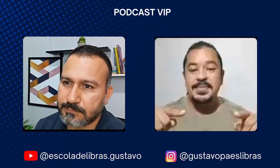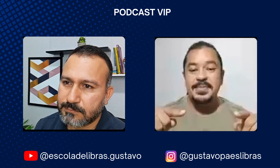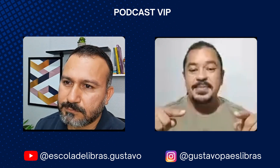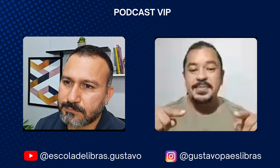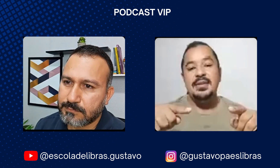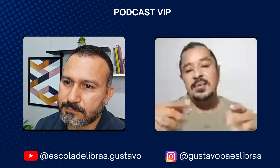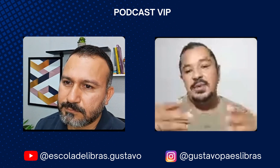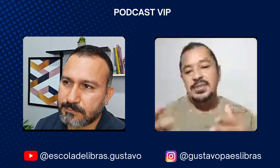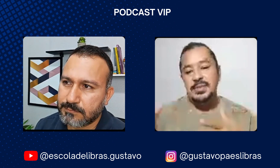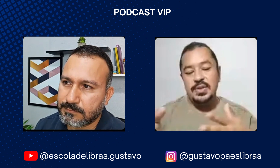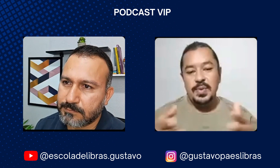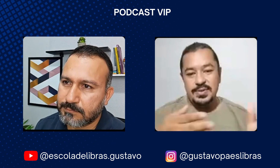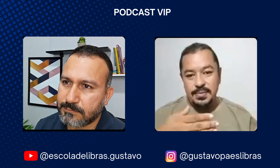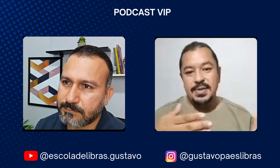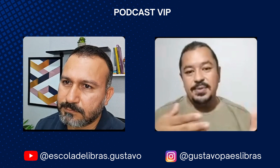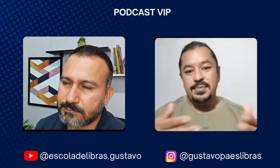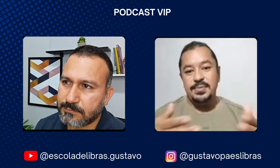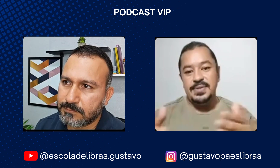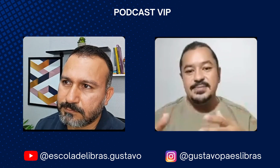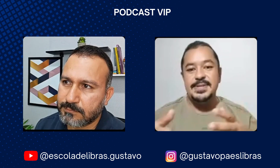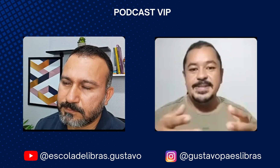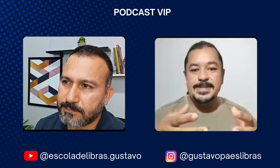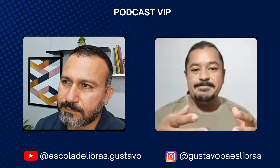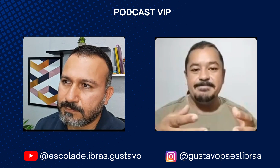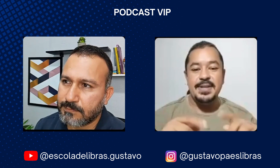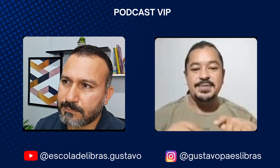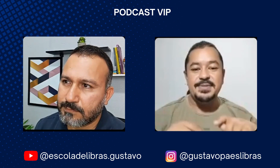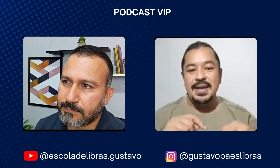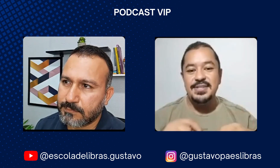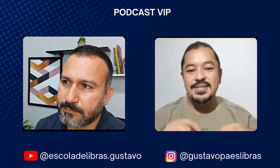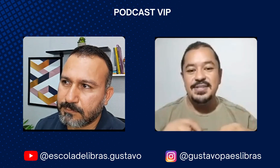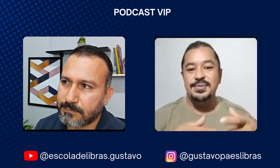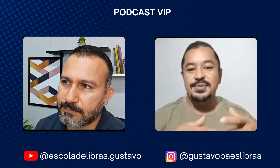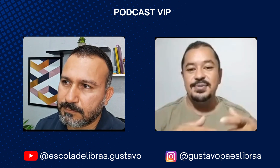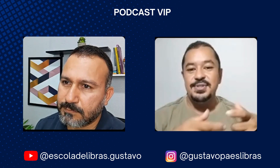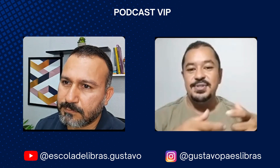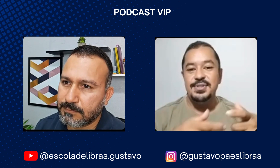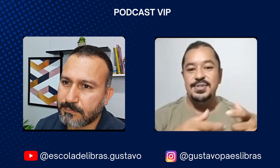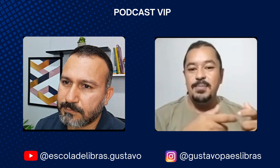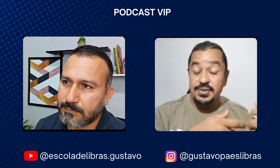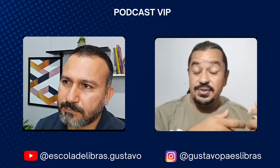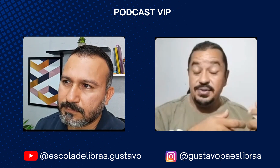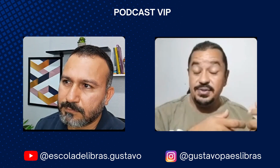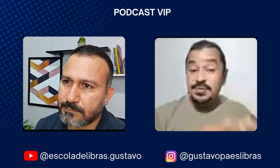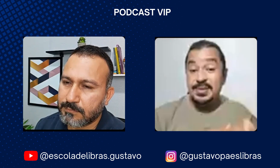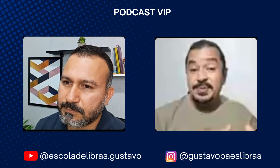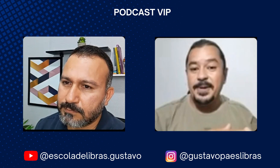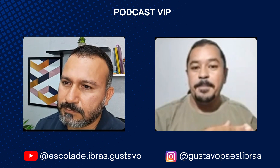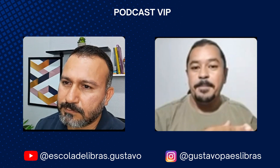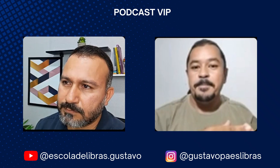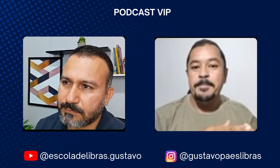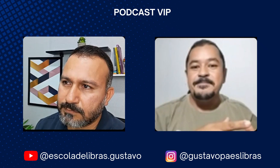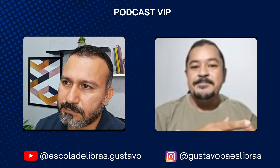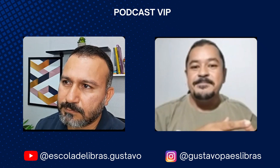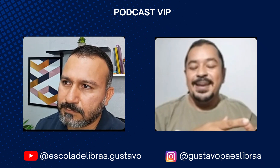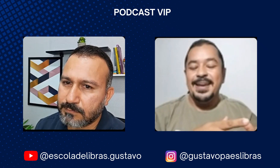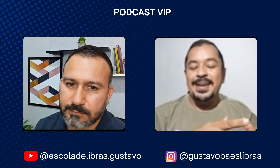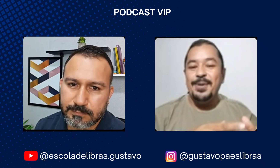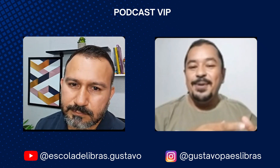variações. E em algumas situações aconteceu de eu fazer os sinais de onde eu moro, né, de onde eu nasci, onde eu sou